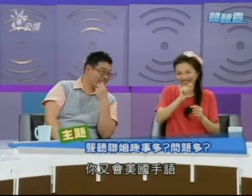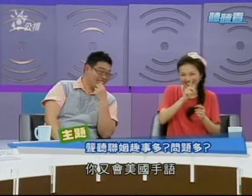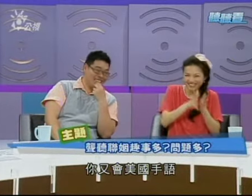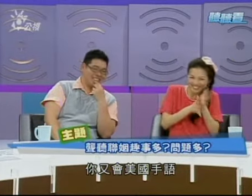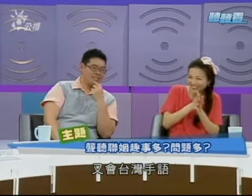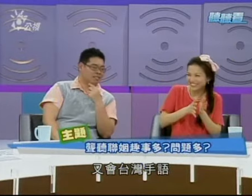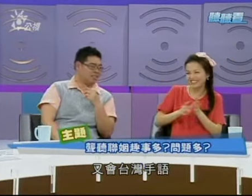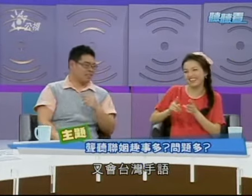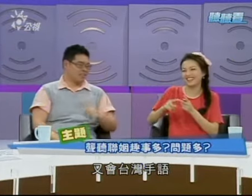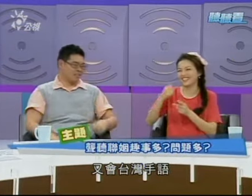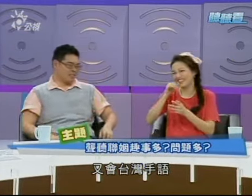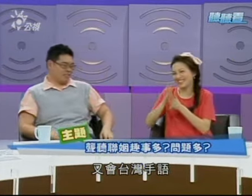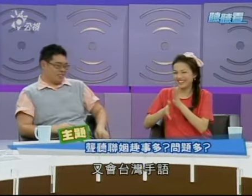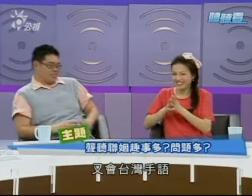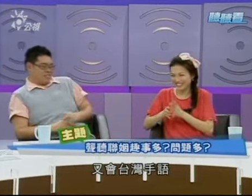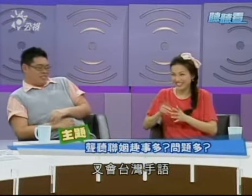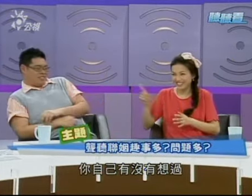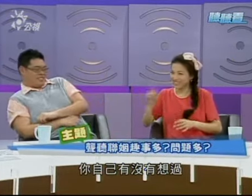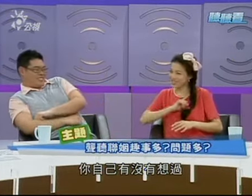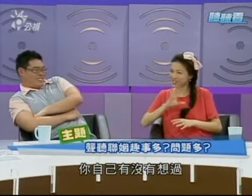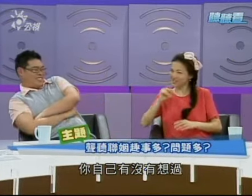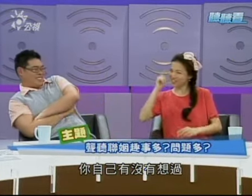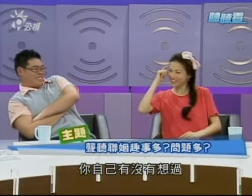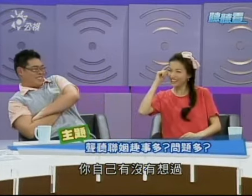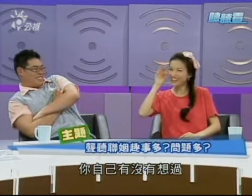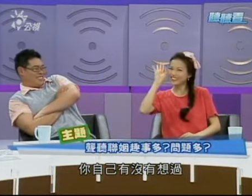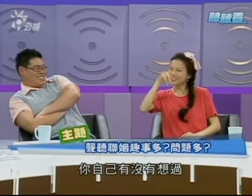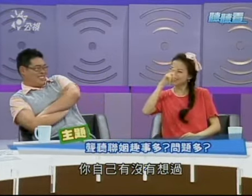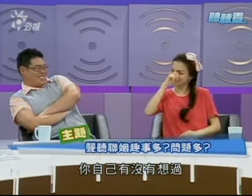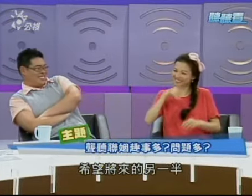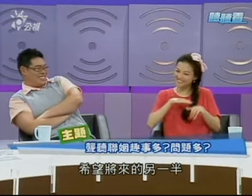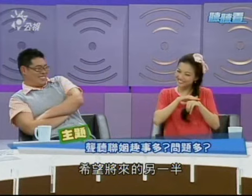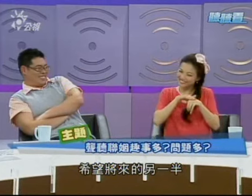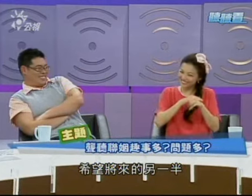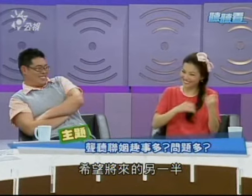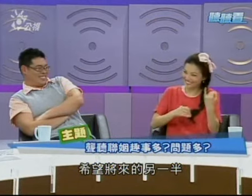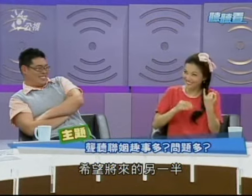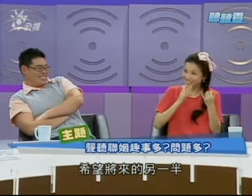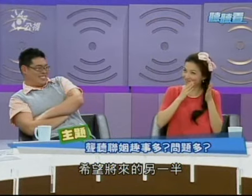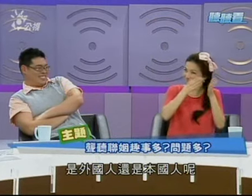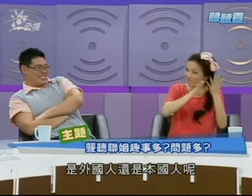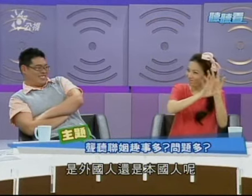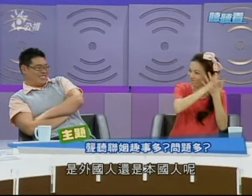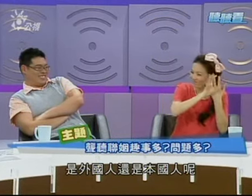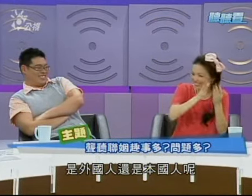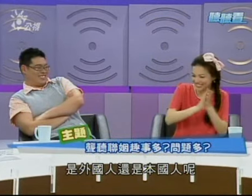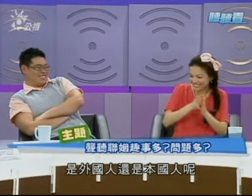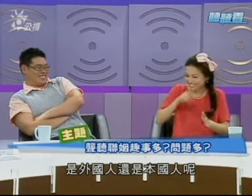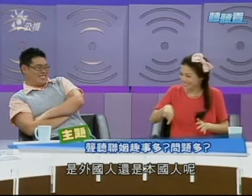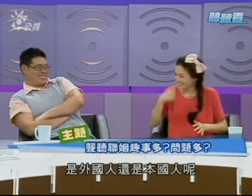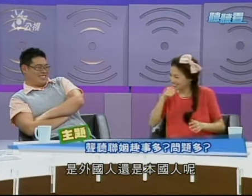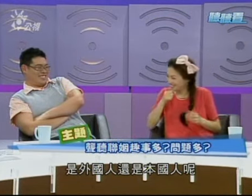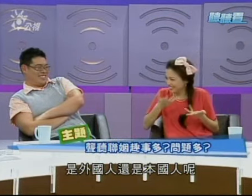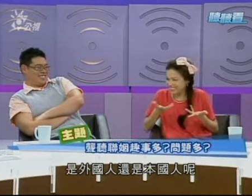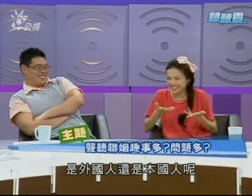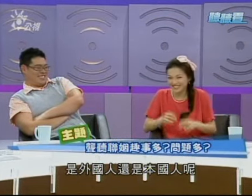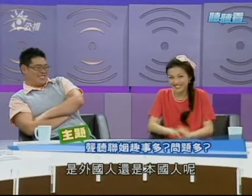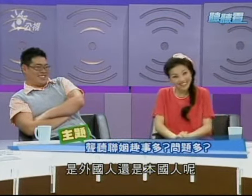语又会台湾首语你自己有没有想过希望将来的另一半是外国人还是本国人呢